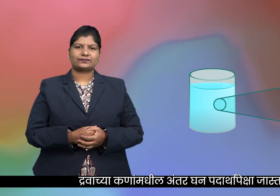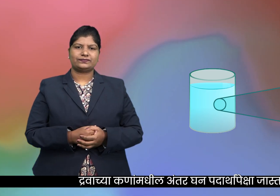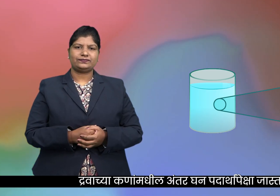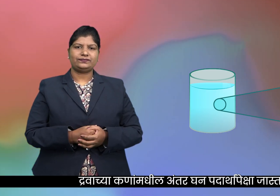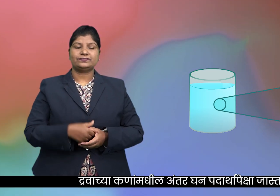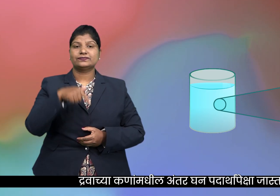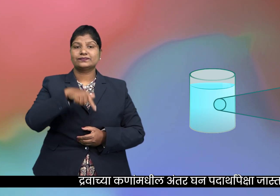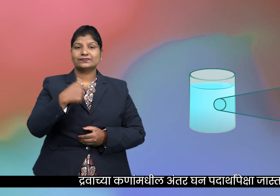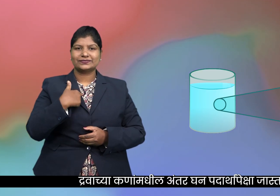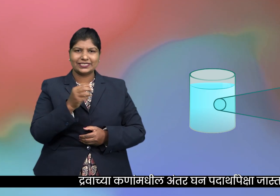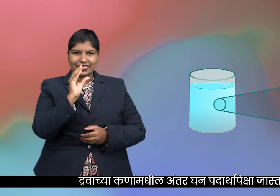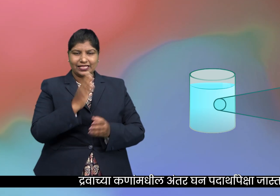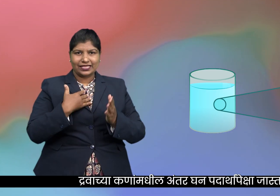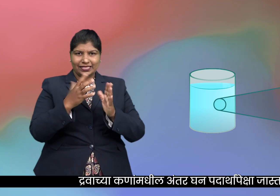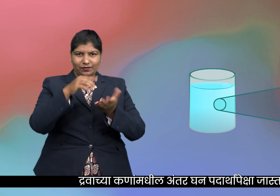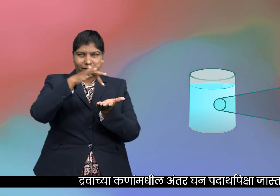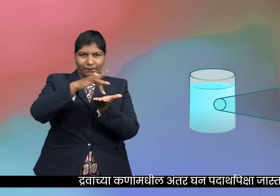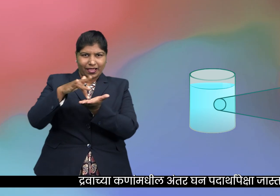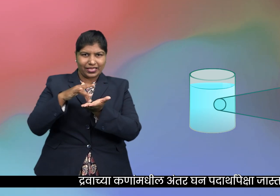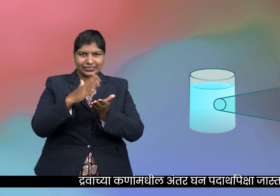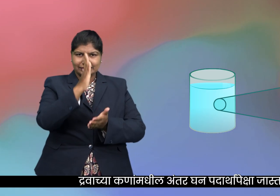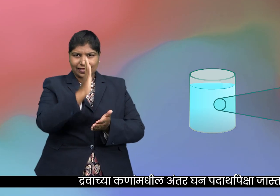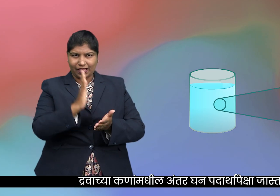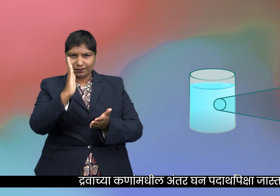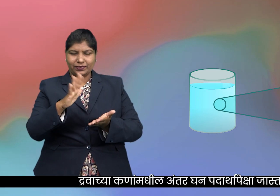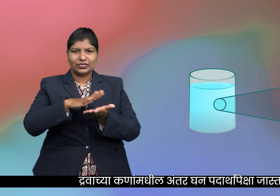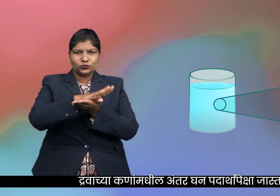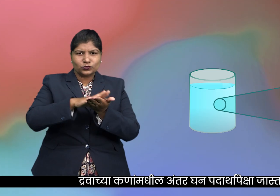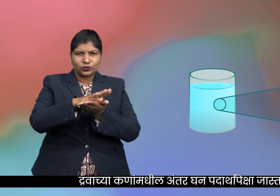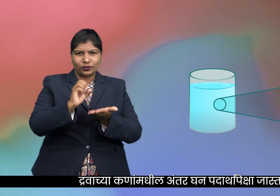द्रवांच्या कणांमधील अंतर घन पदार्थापेक्षा जास्त असतो,